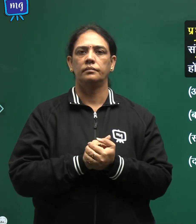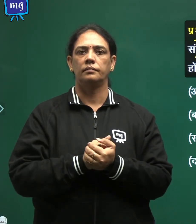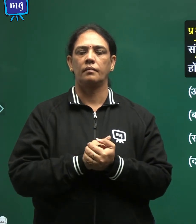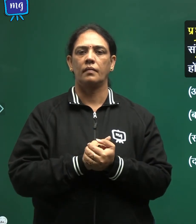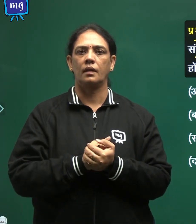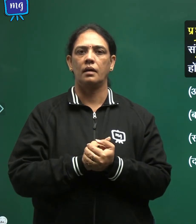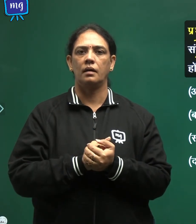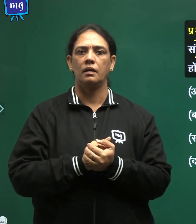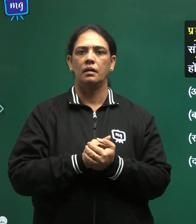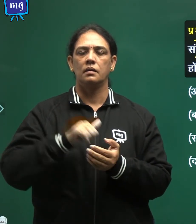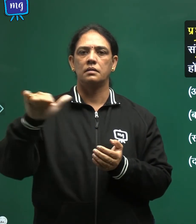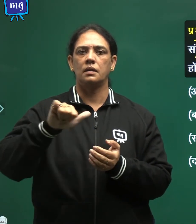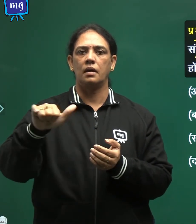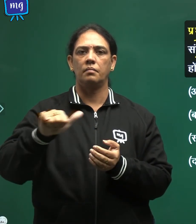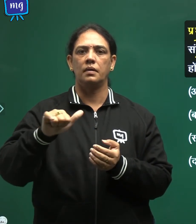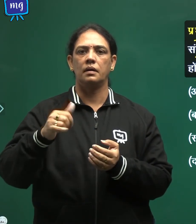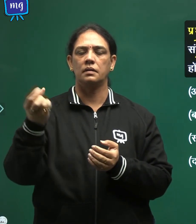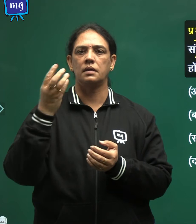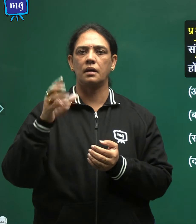समान संख्याओं वाले